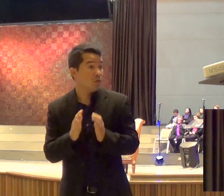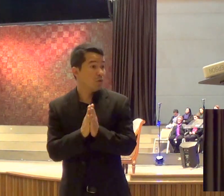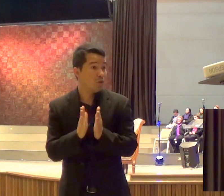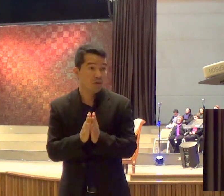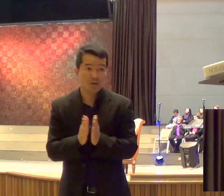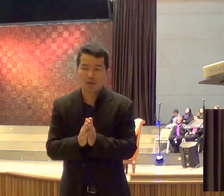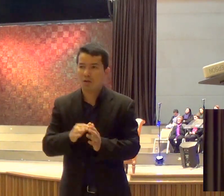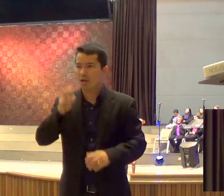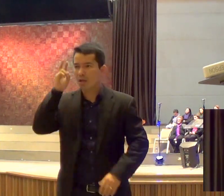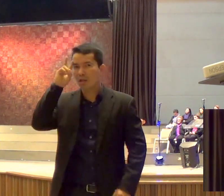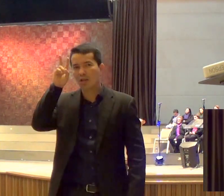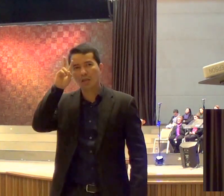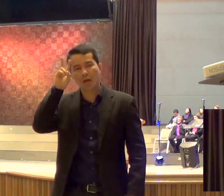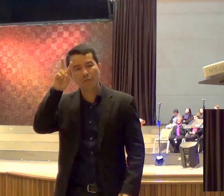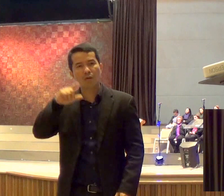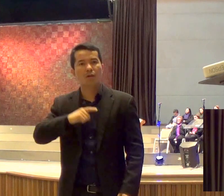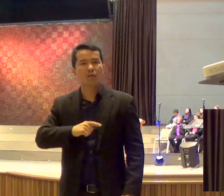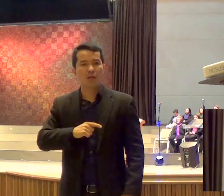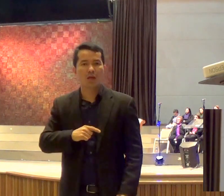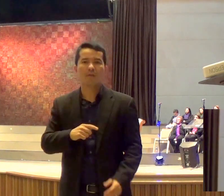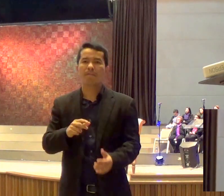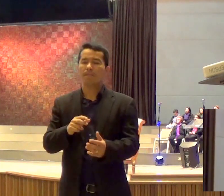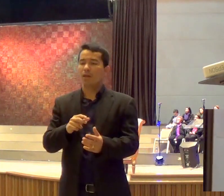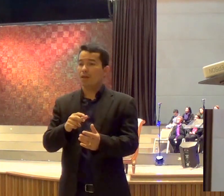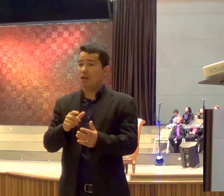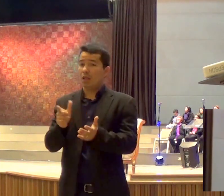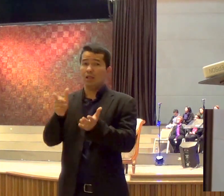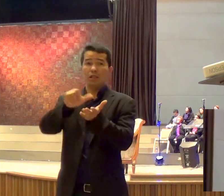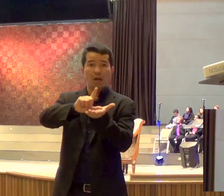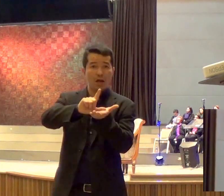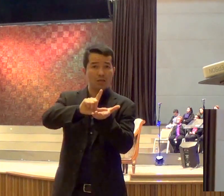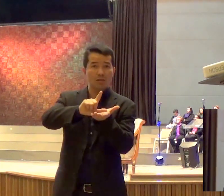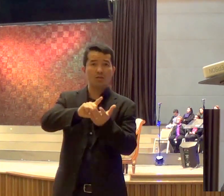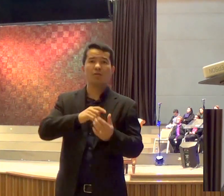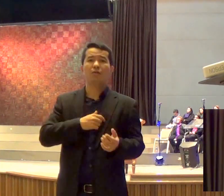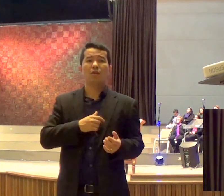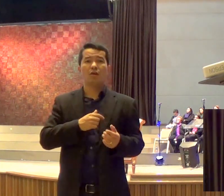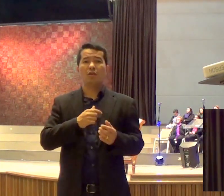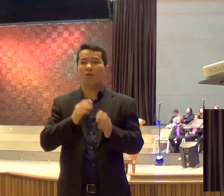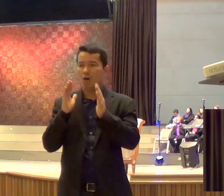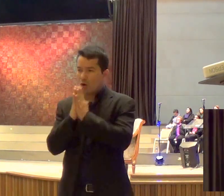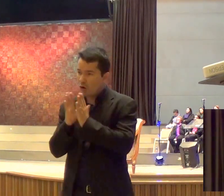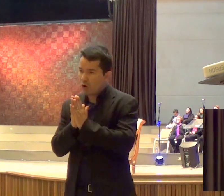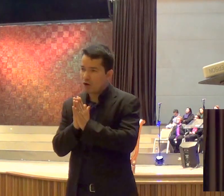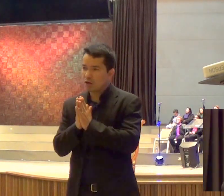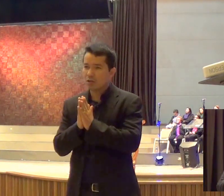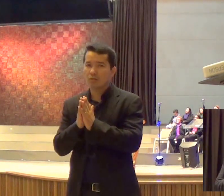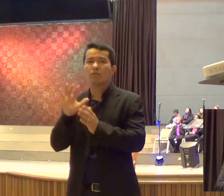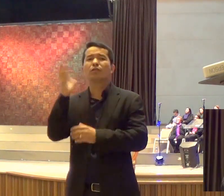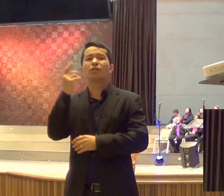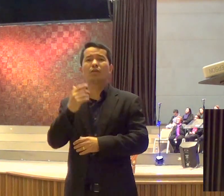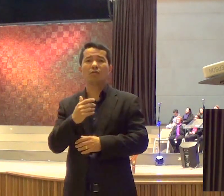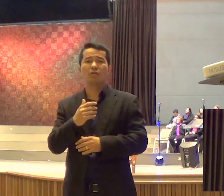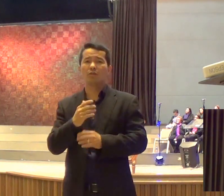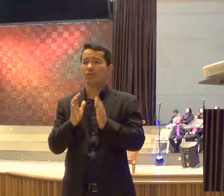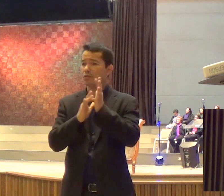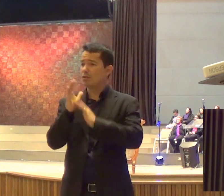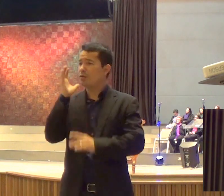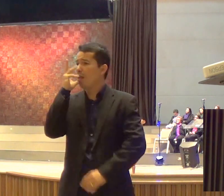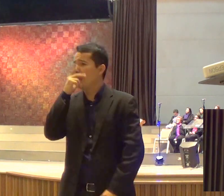aquela história de Lázaro só tava passando mal começaram a orar Jesus vem aqui ou morreu parece que o negócio tá